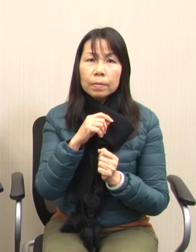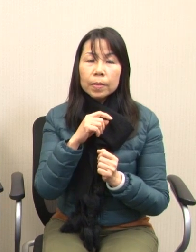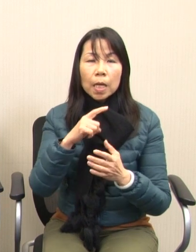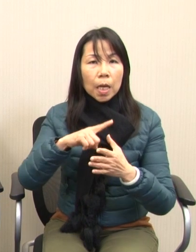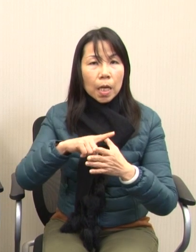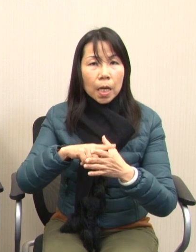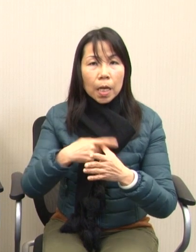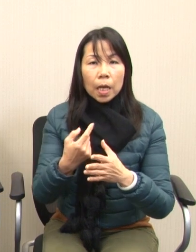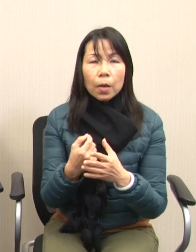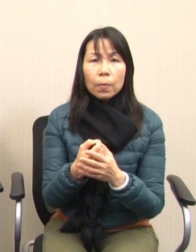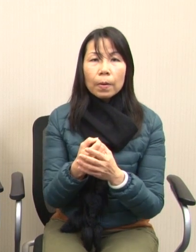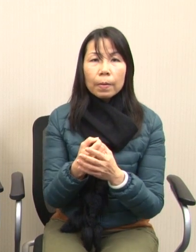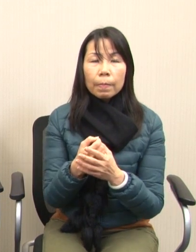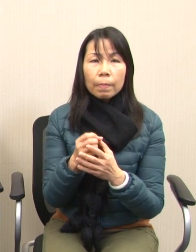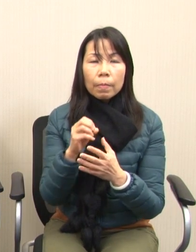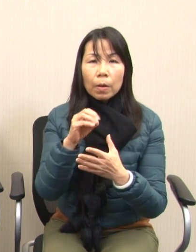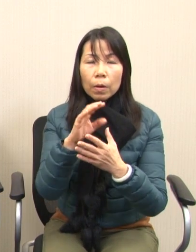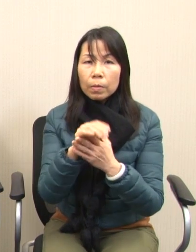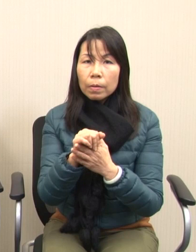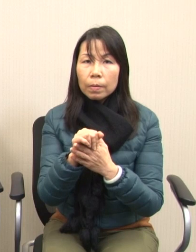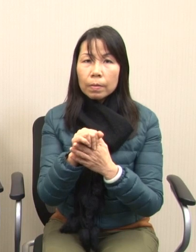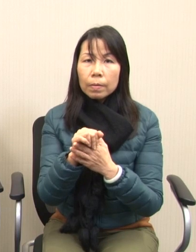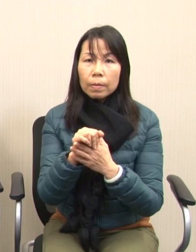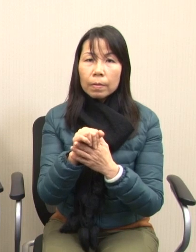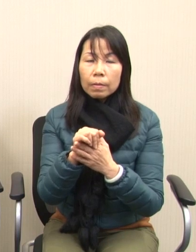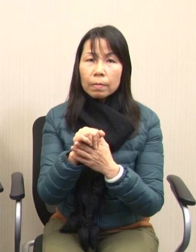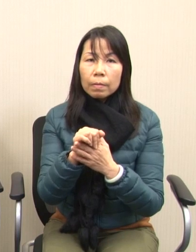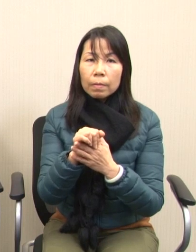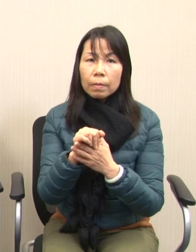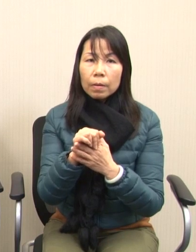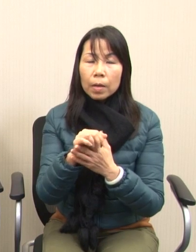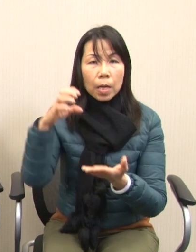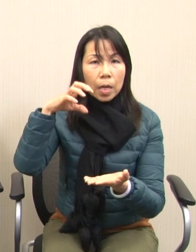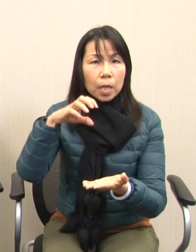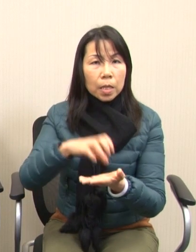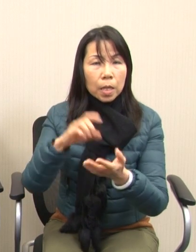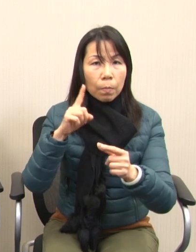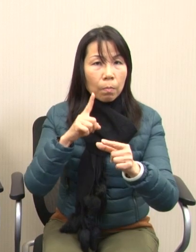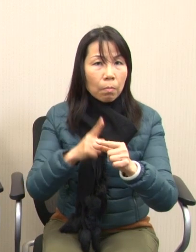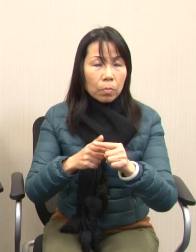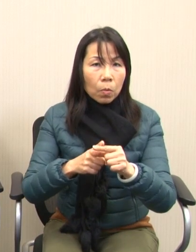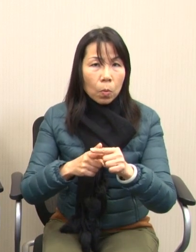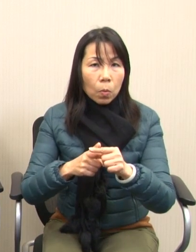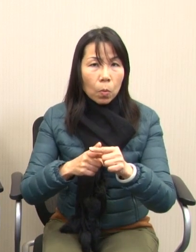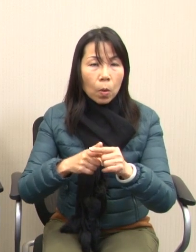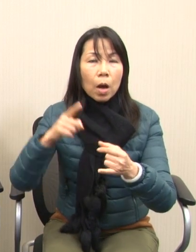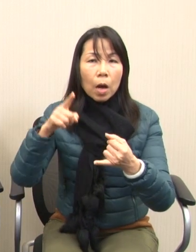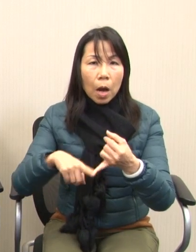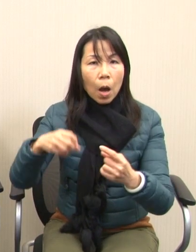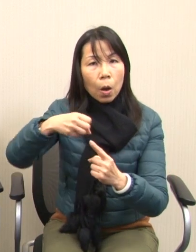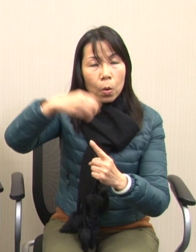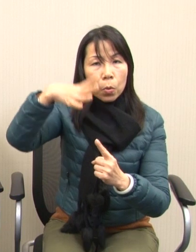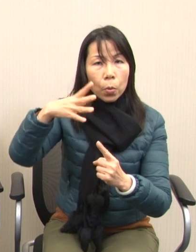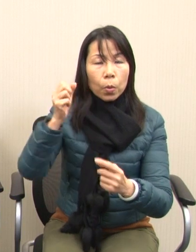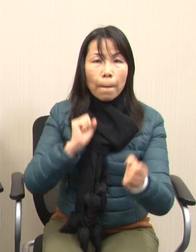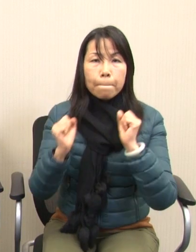為響應了這個所謂佔領中環出來的雨傘運動的從